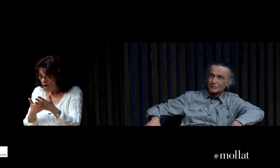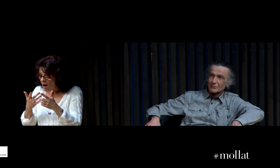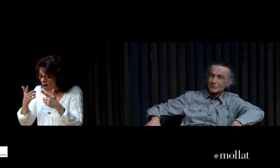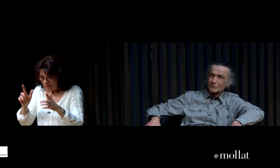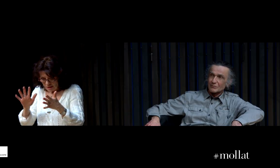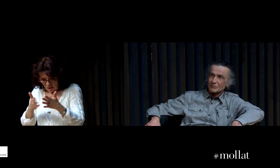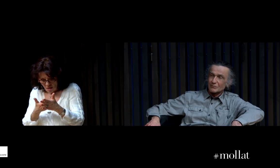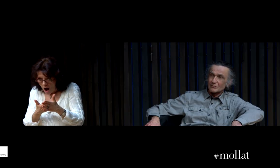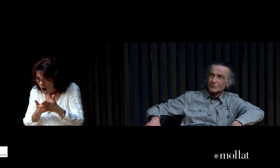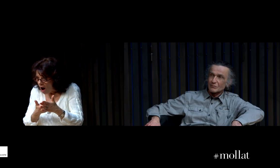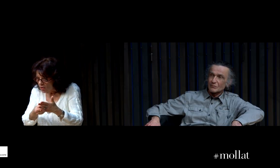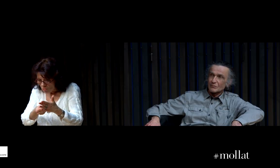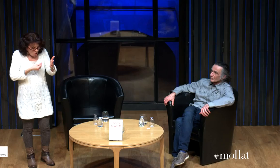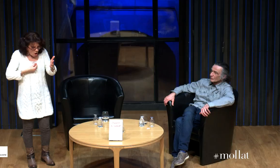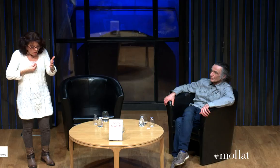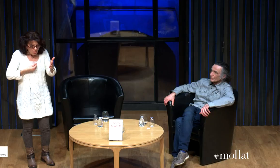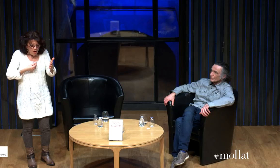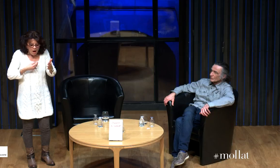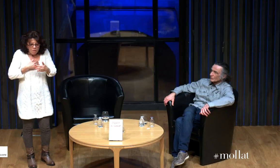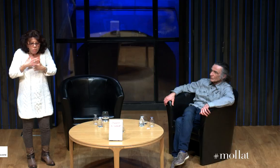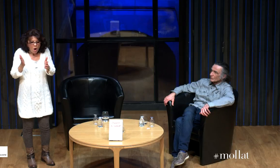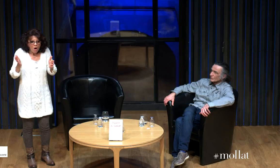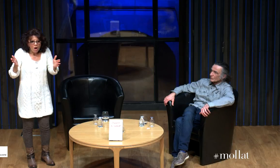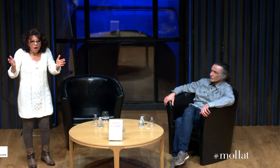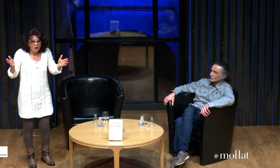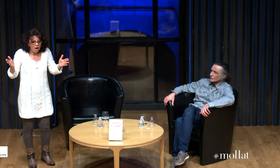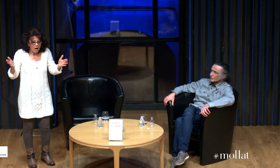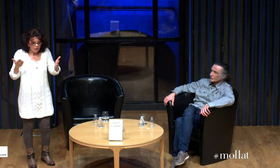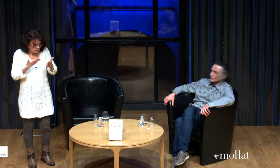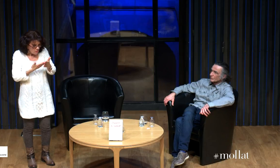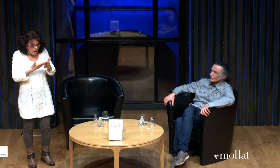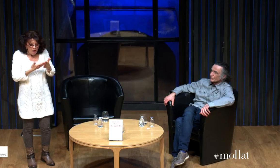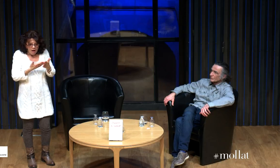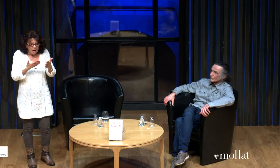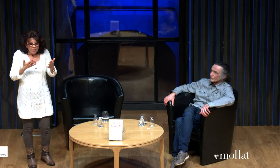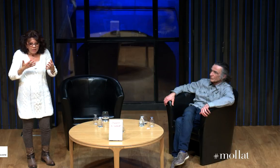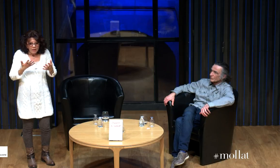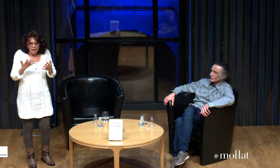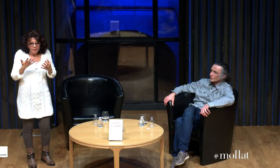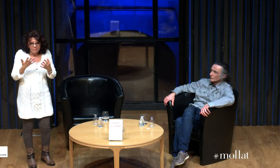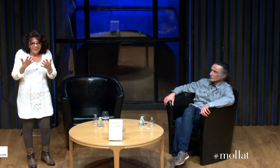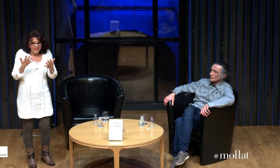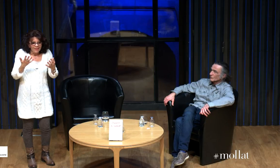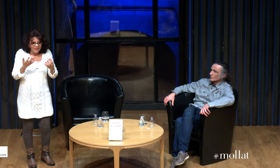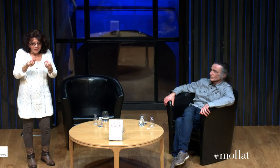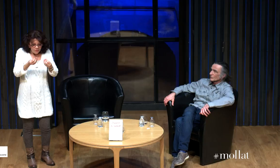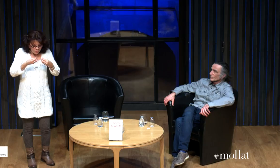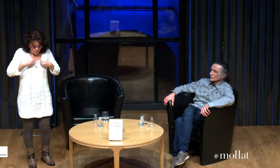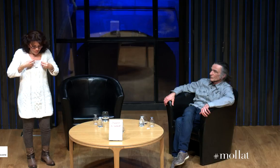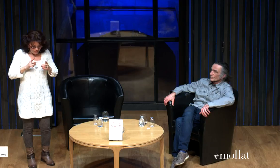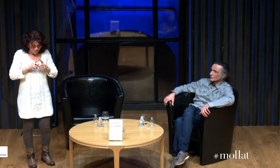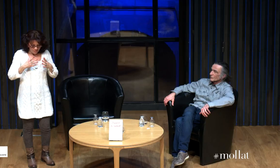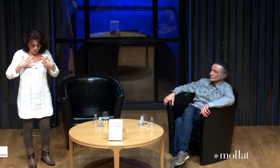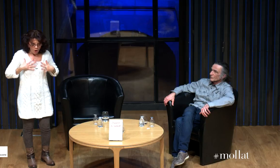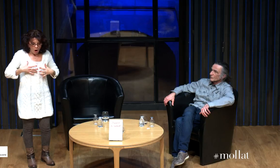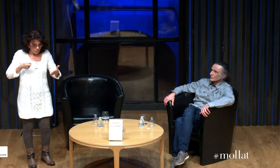une découverte incroyable. Des mains peuvent parler, des mains peuvent me donner cette ouverture au monde, des mains